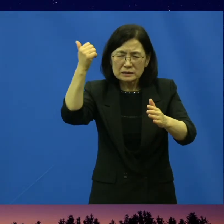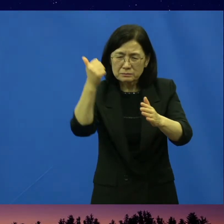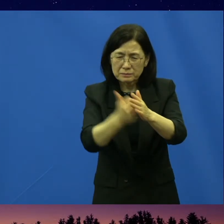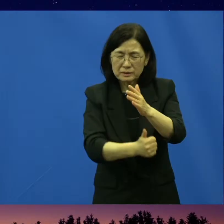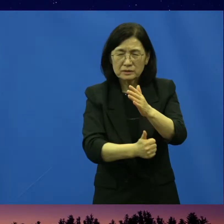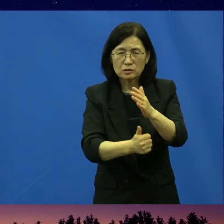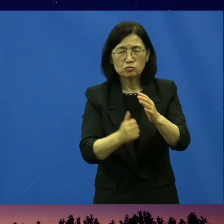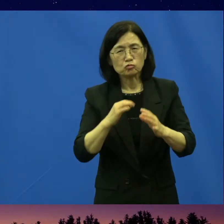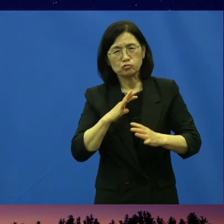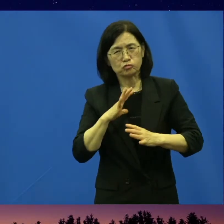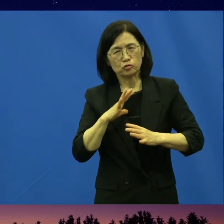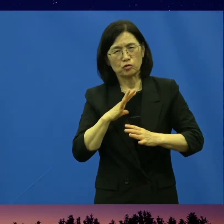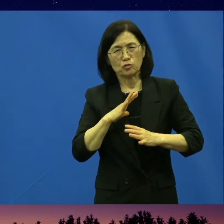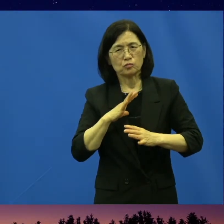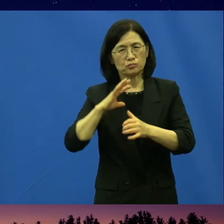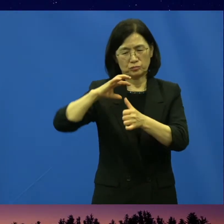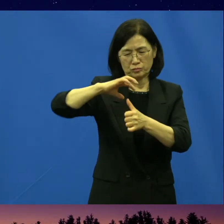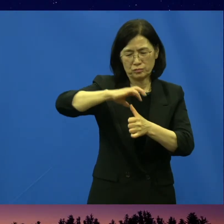짓누릅니다.